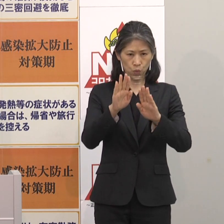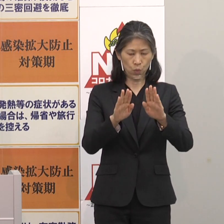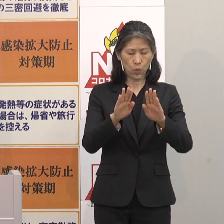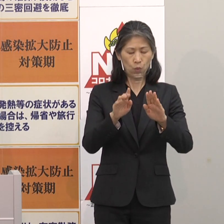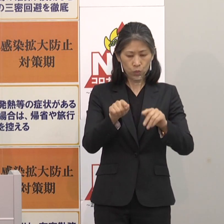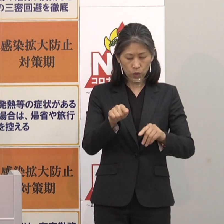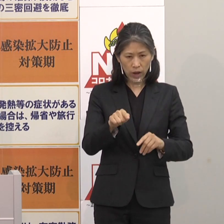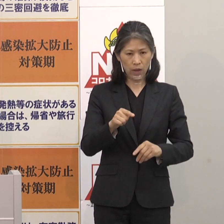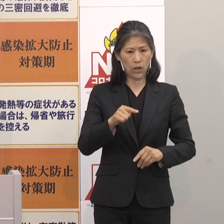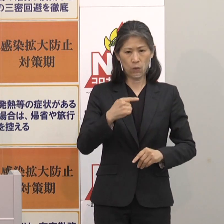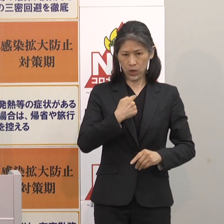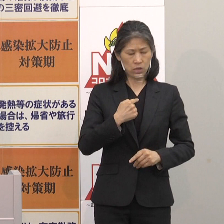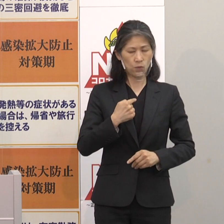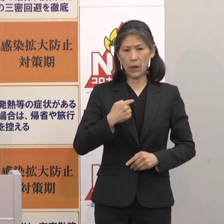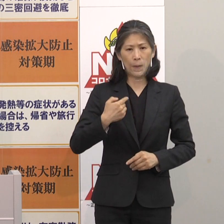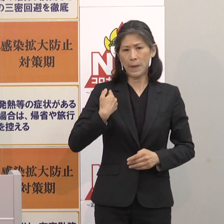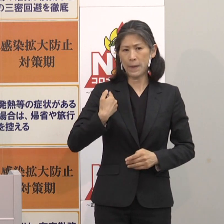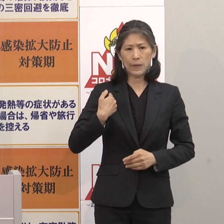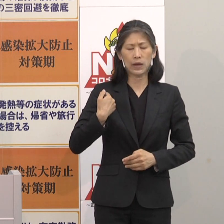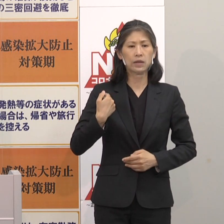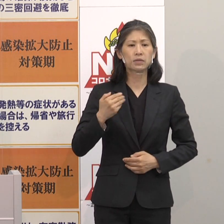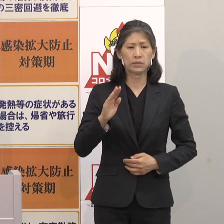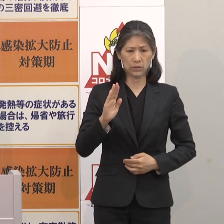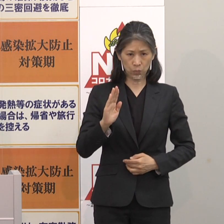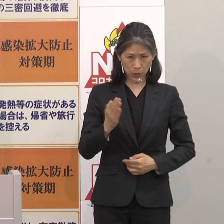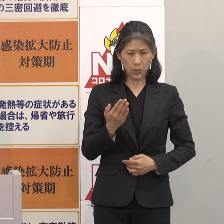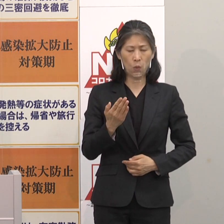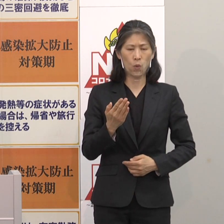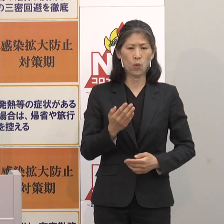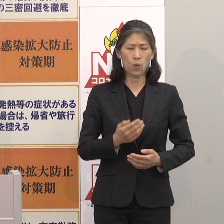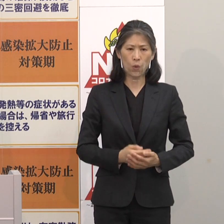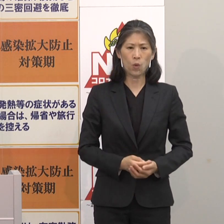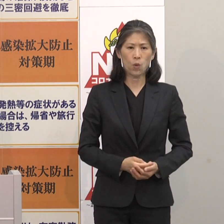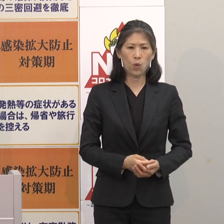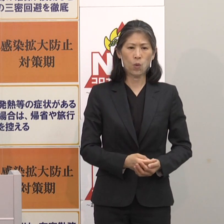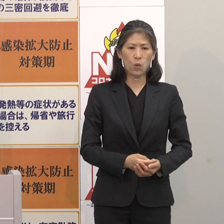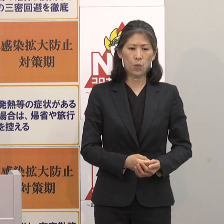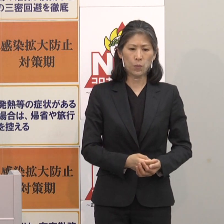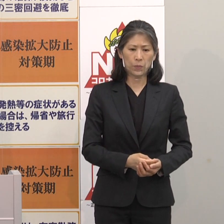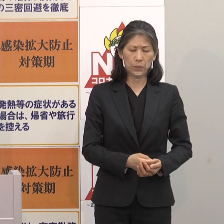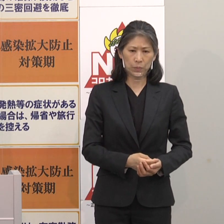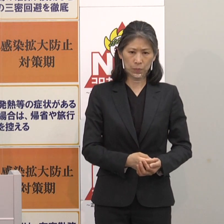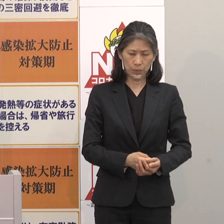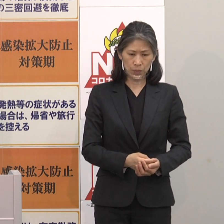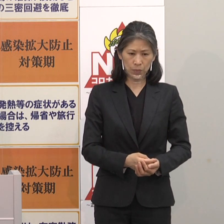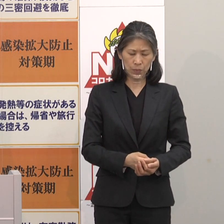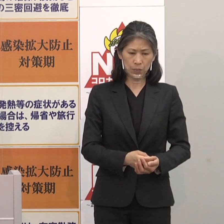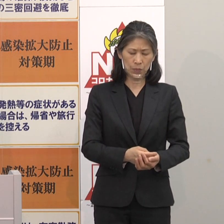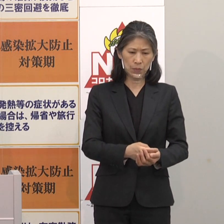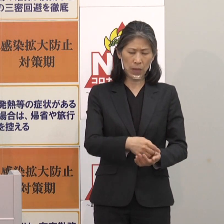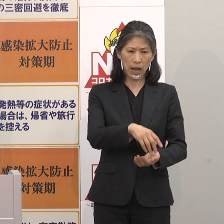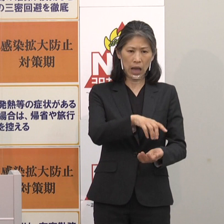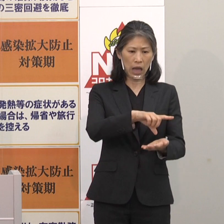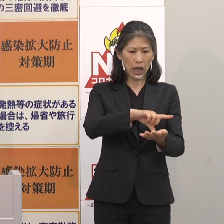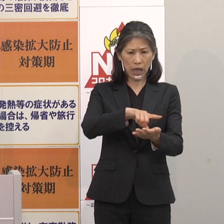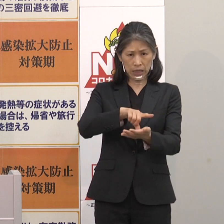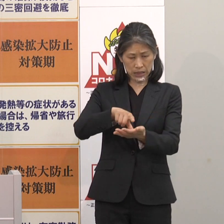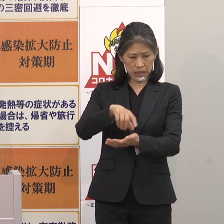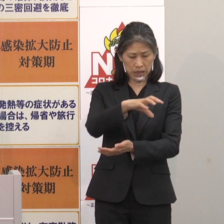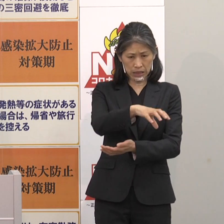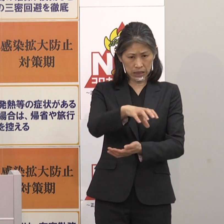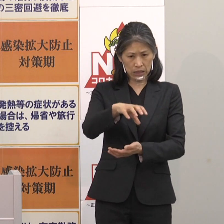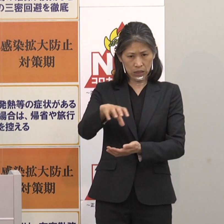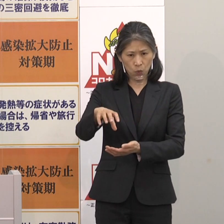地方、地域によって、異なるということは